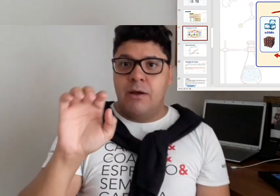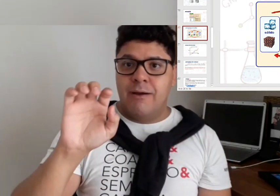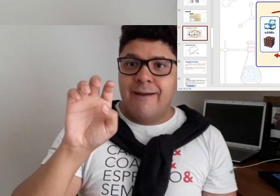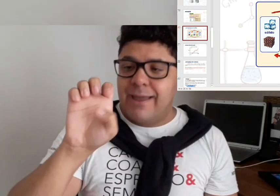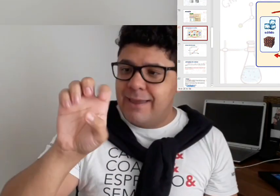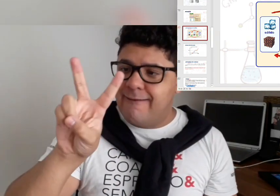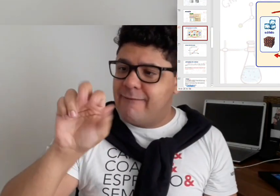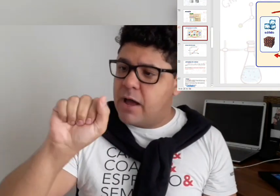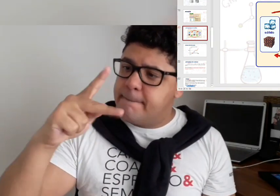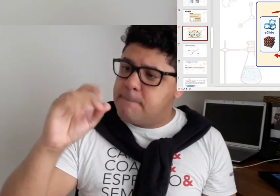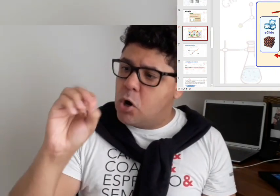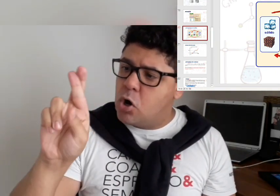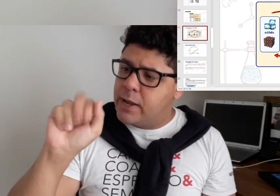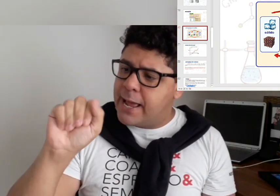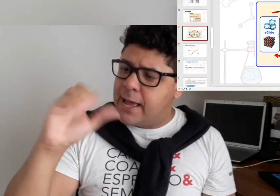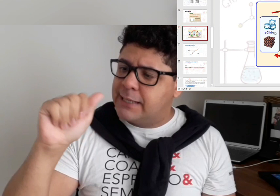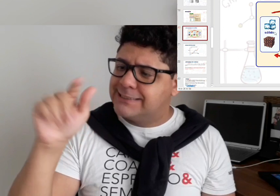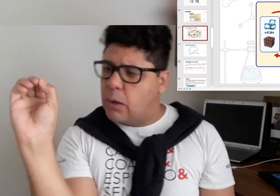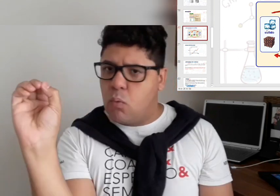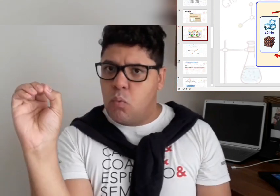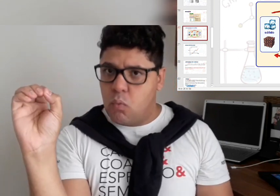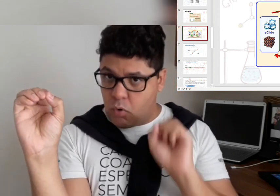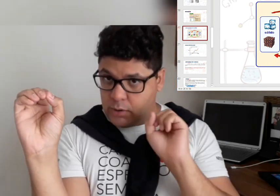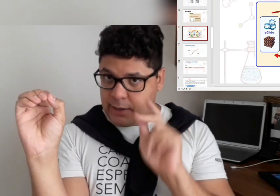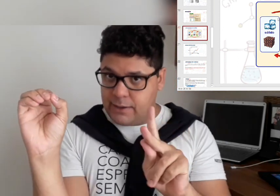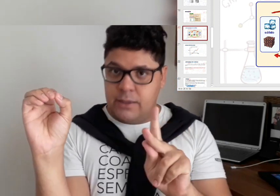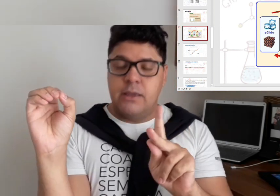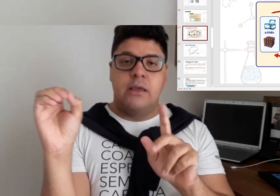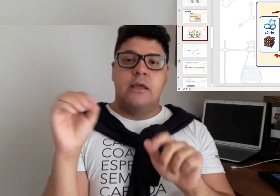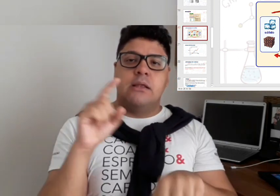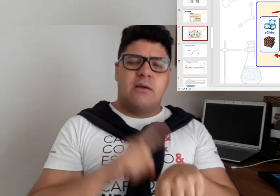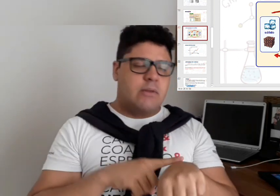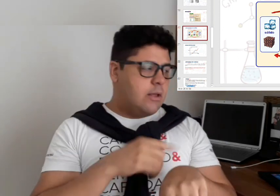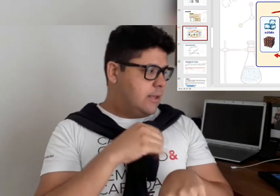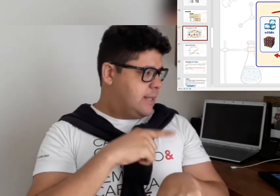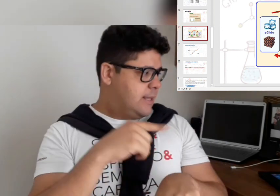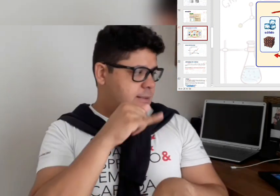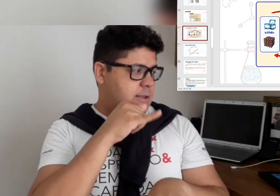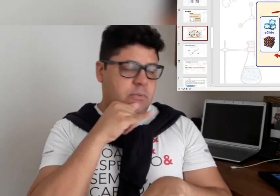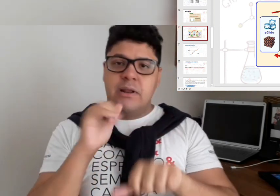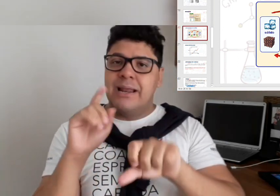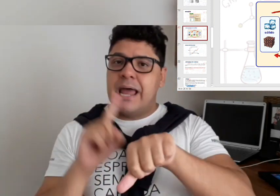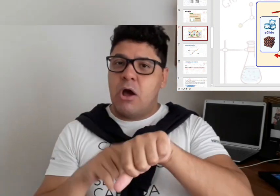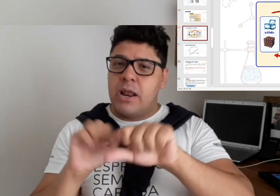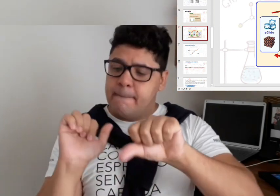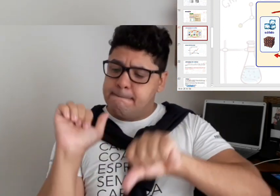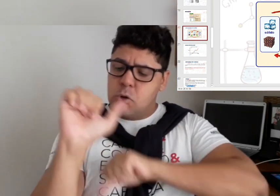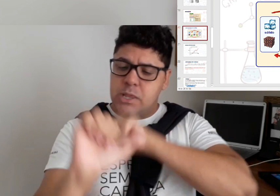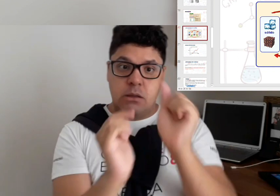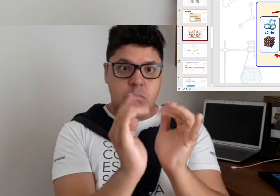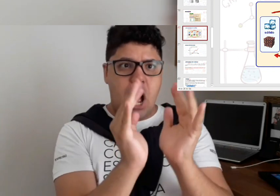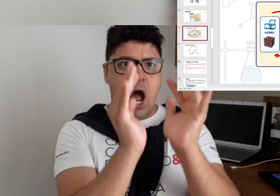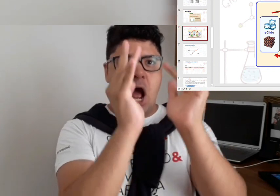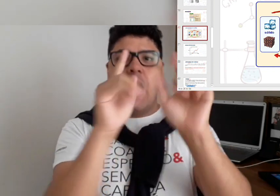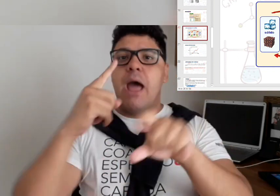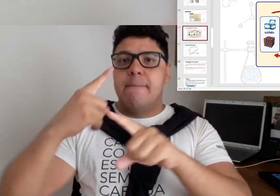gasoso para o líquido, tá? Então, essa mudança aqui, ó, acontece com o aumento da temperatura. Essa